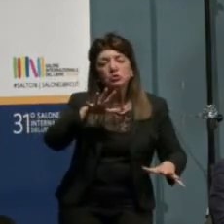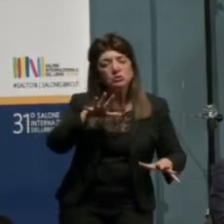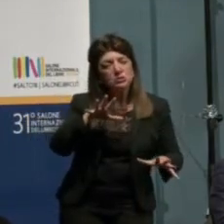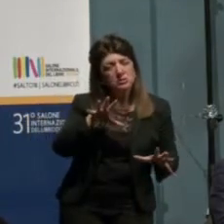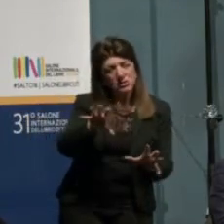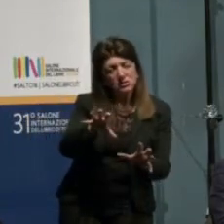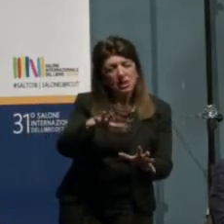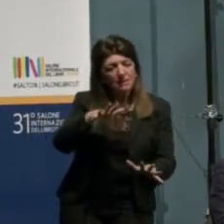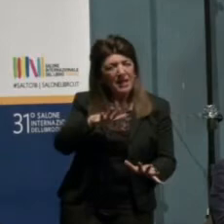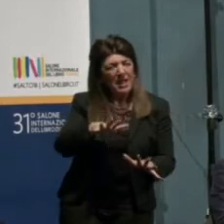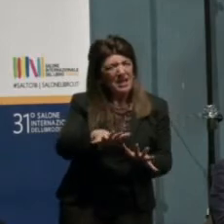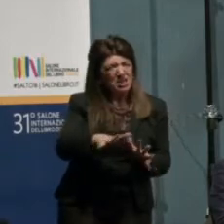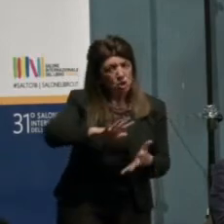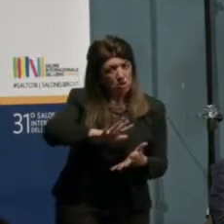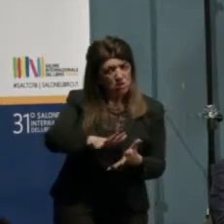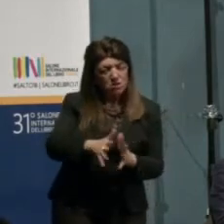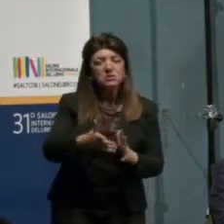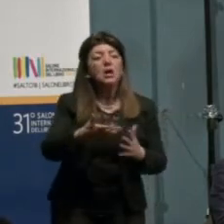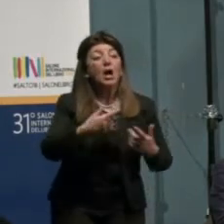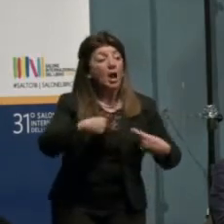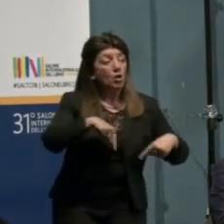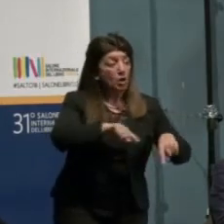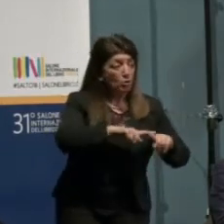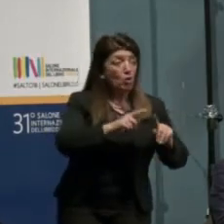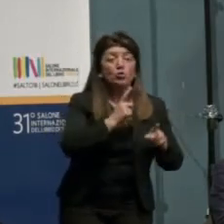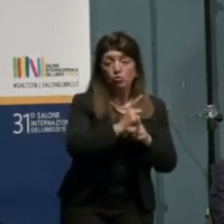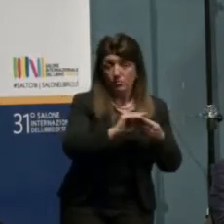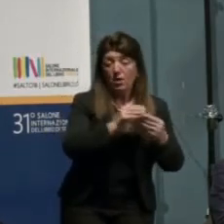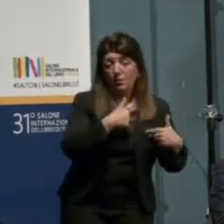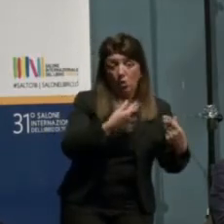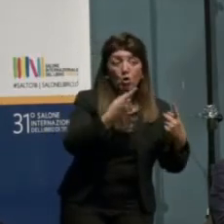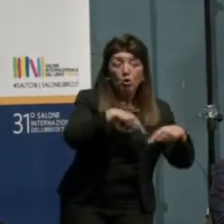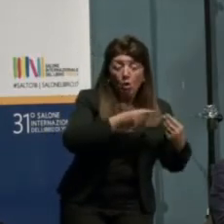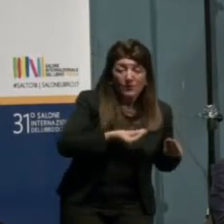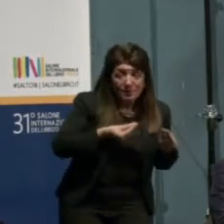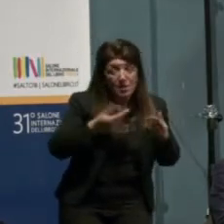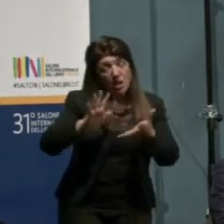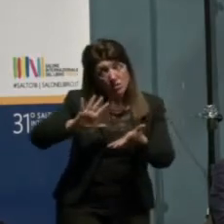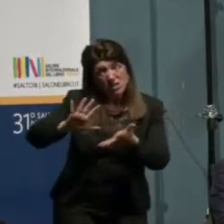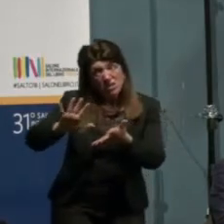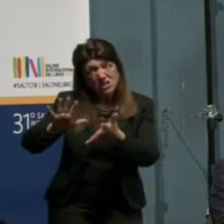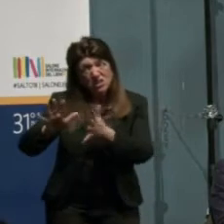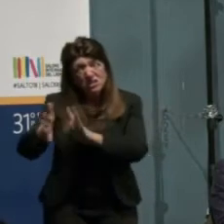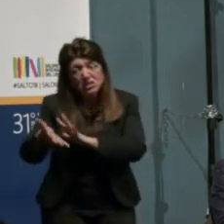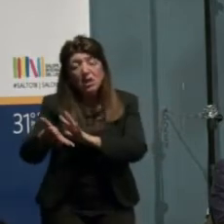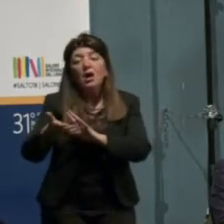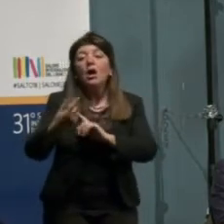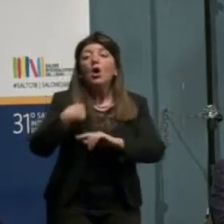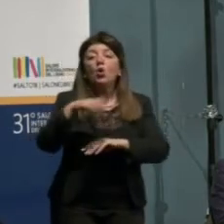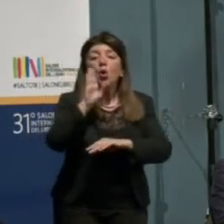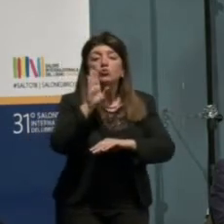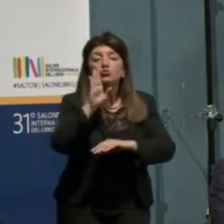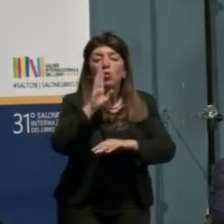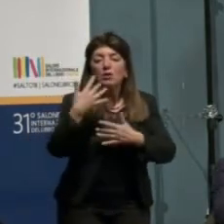quella di cui hanno hanno bisogno finisco finirò con le parole di abdel nostro consulente abdallah che ci aveva mandato in un